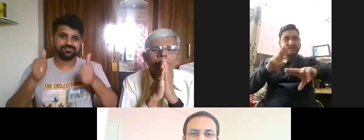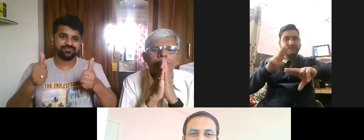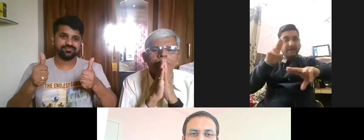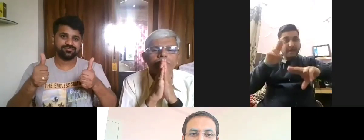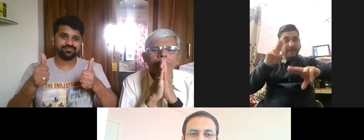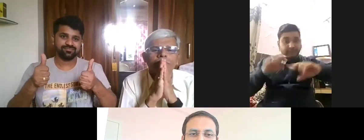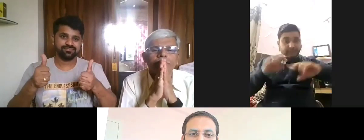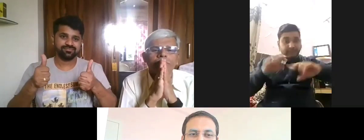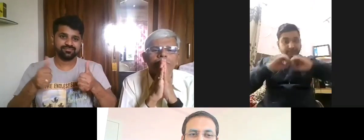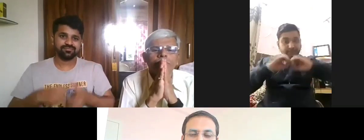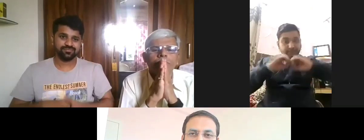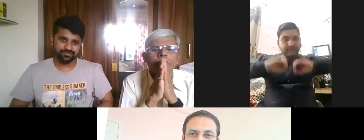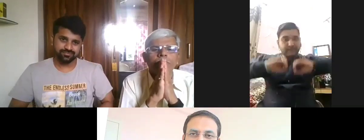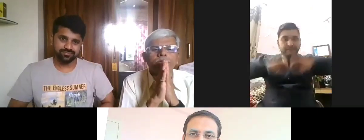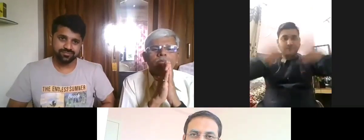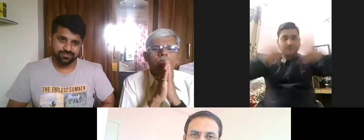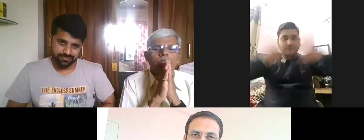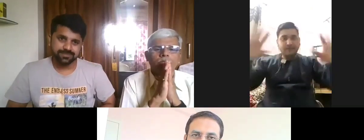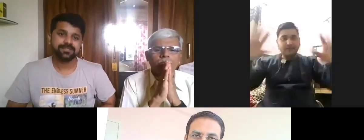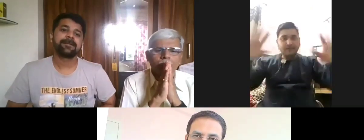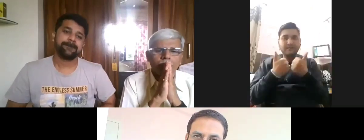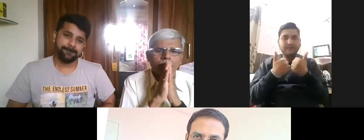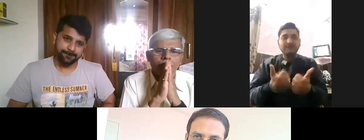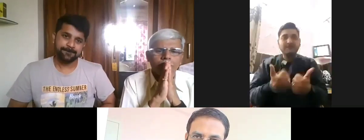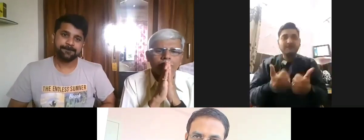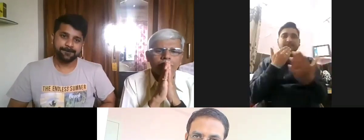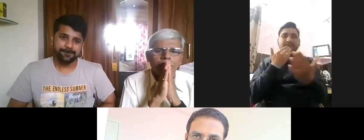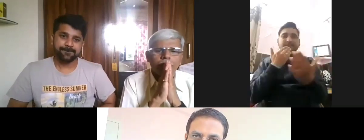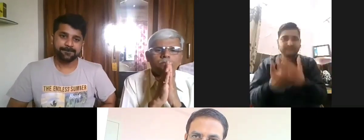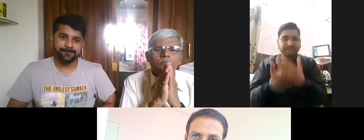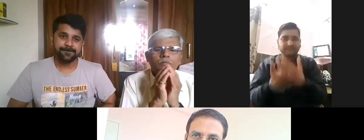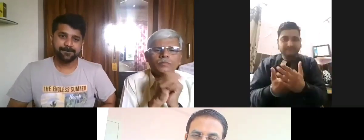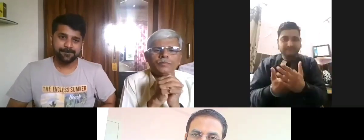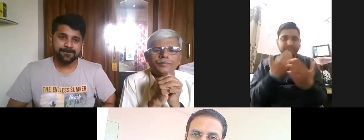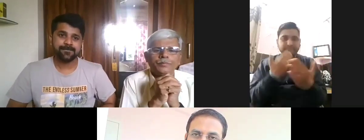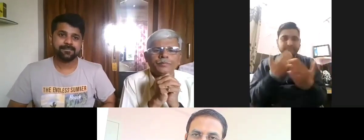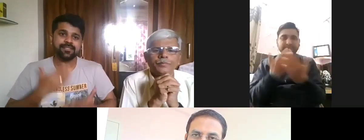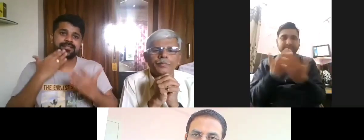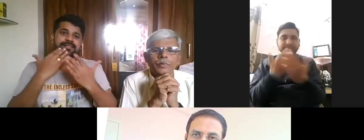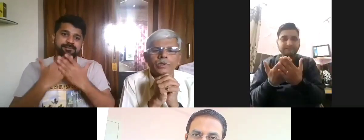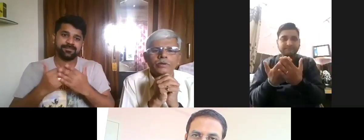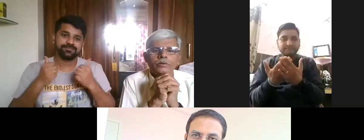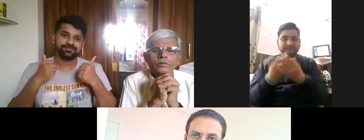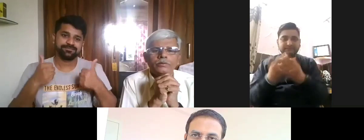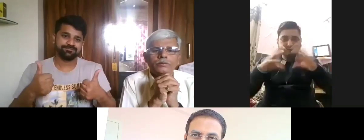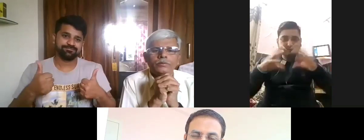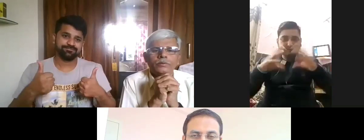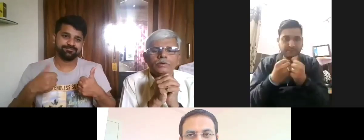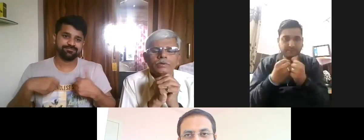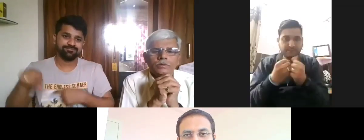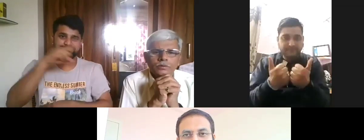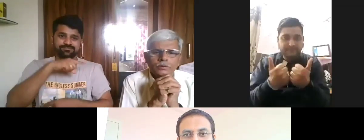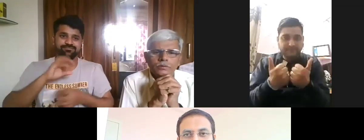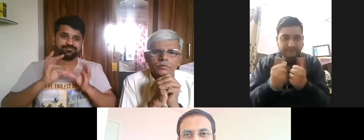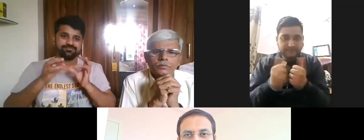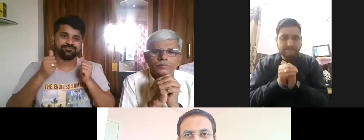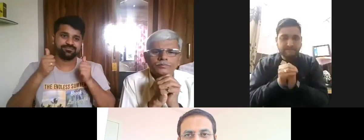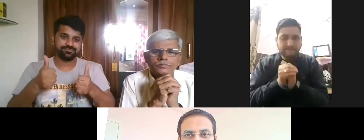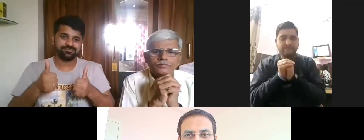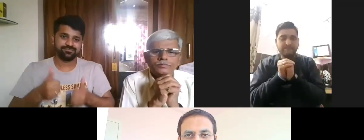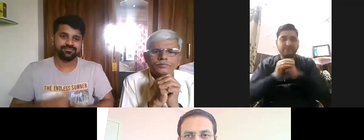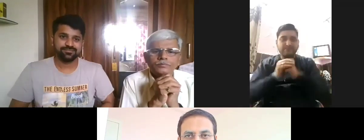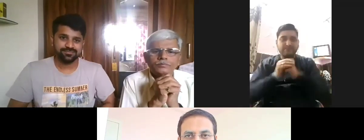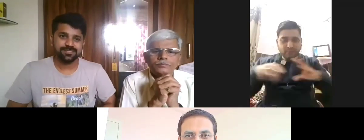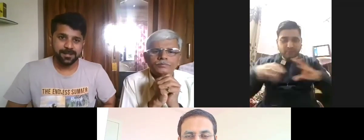जी, सुरेश जी, पंकज जी, हमसे जुड़ने के लिए, और हम आशा करते हैं और हमारी